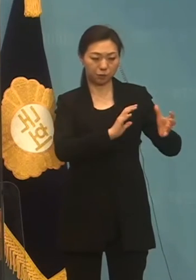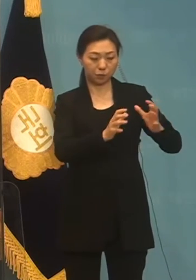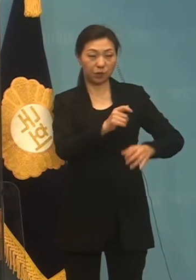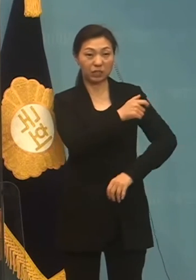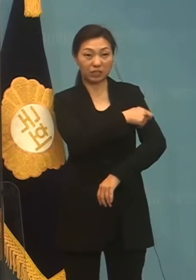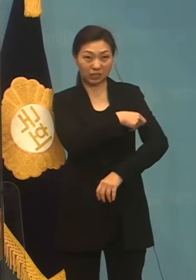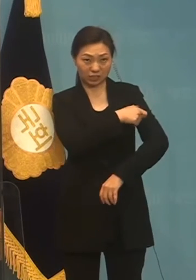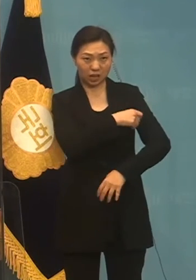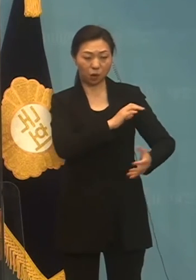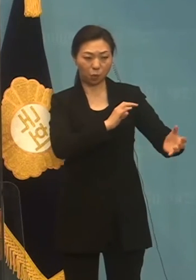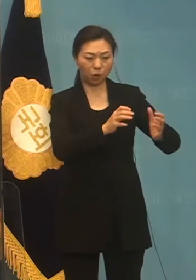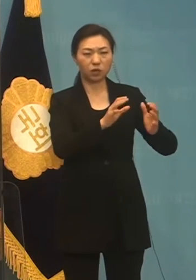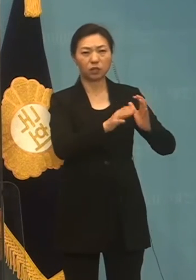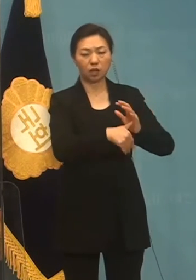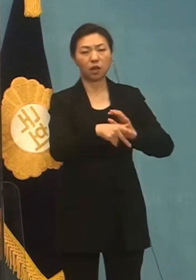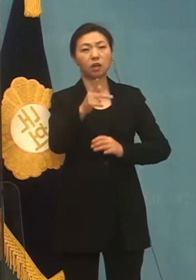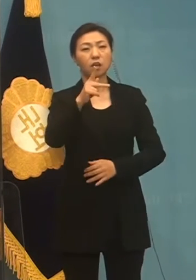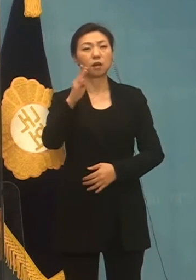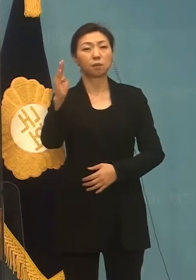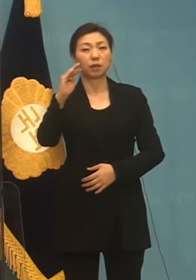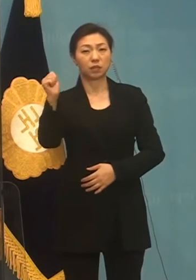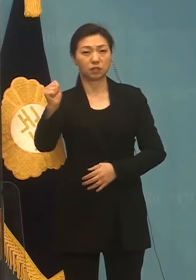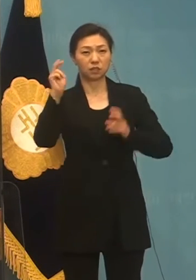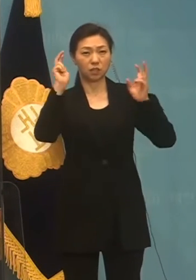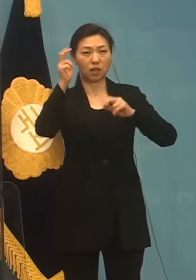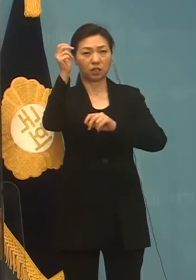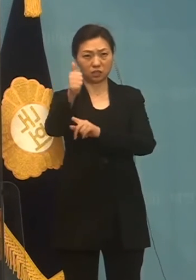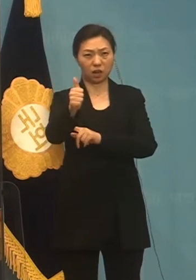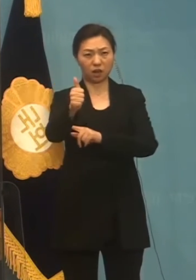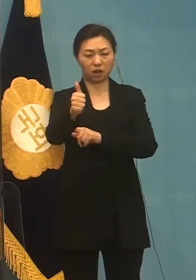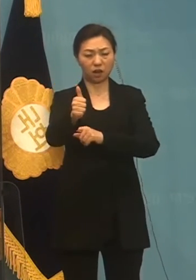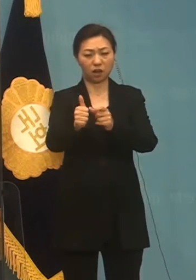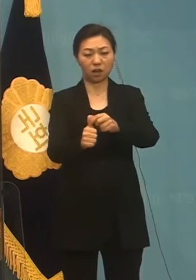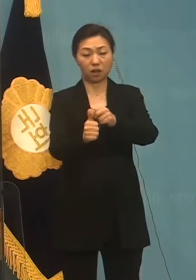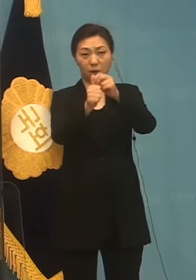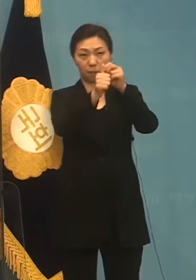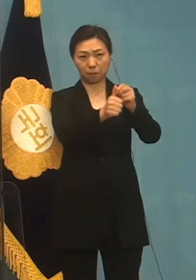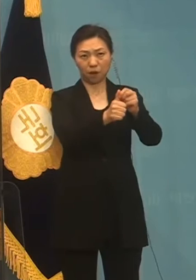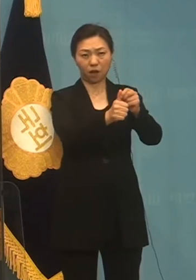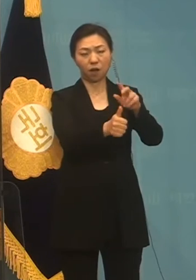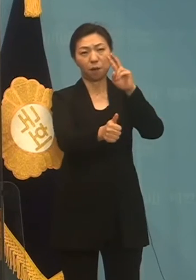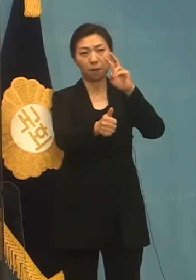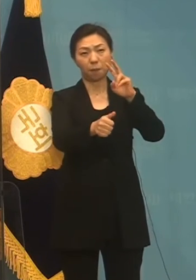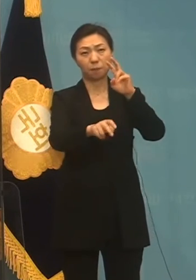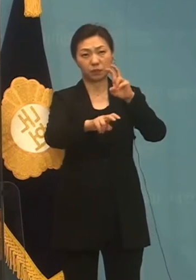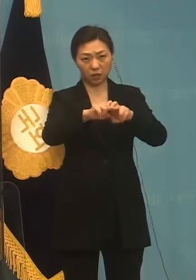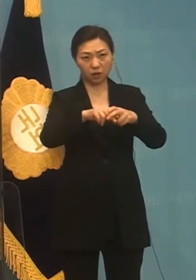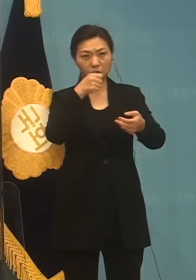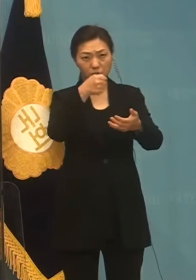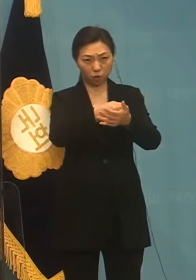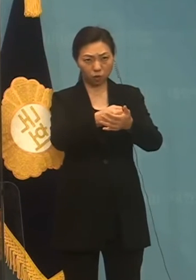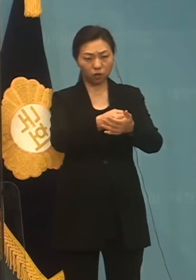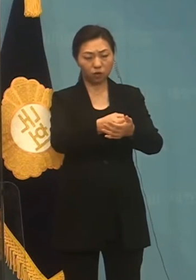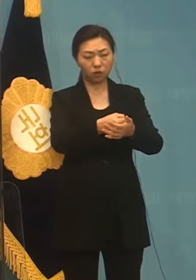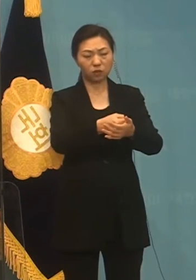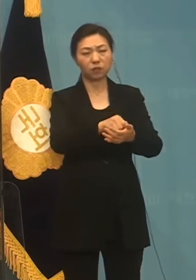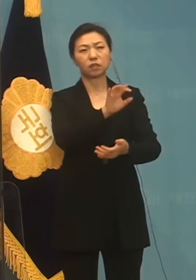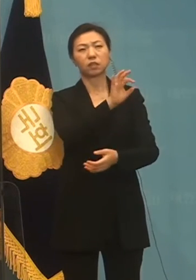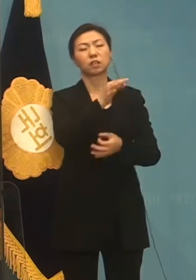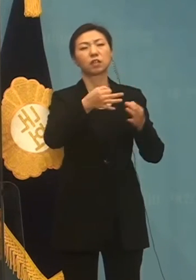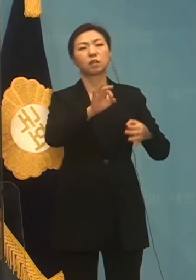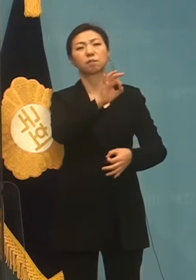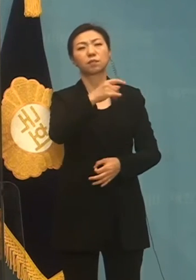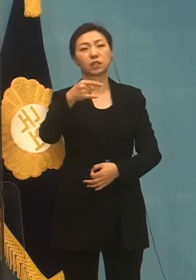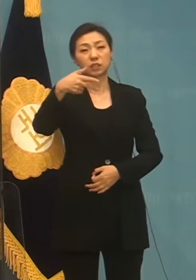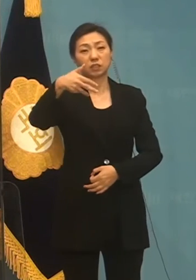무리하게 KBS 사장 선임 절차를 강행해서 김희철 후보를 사장으로